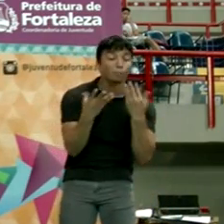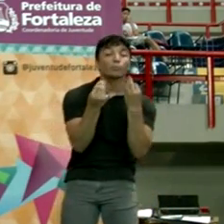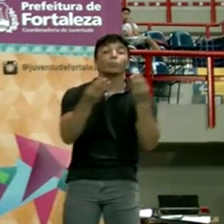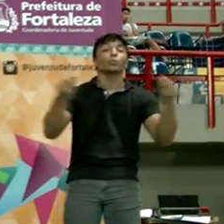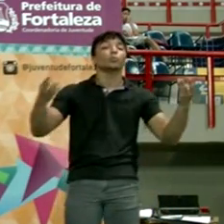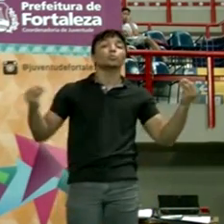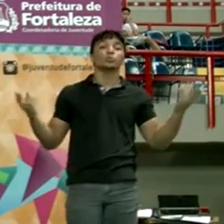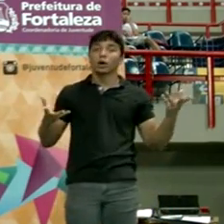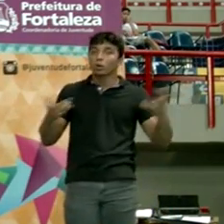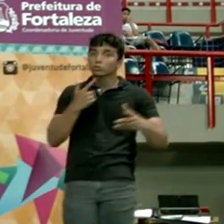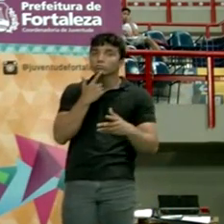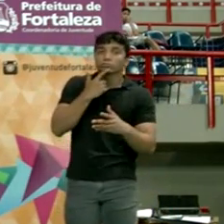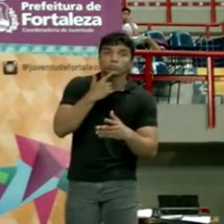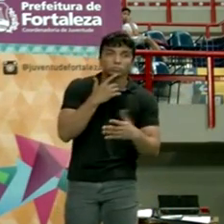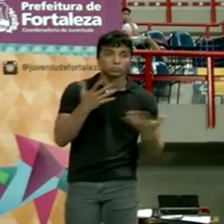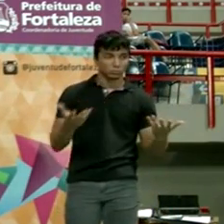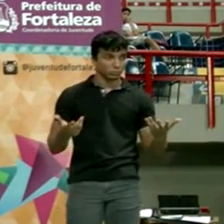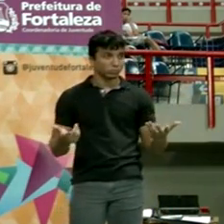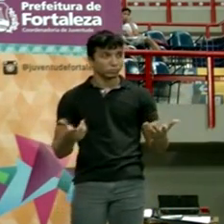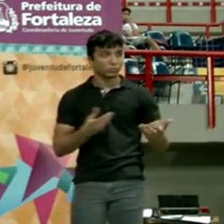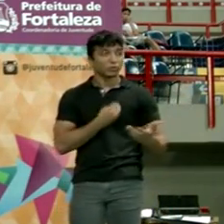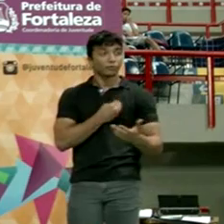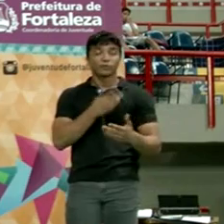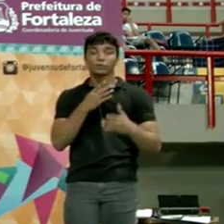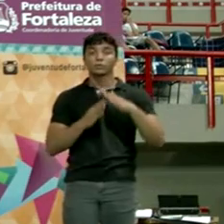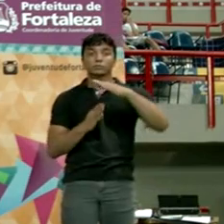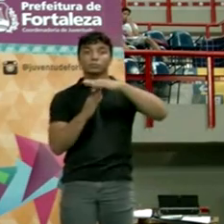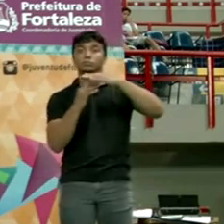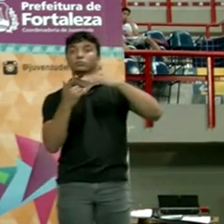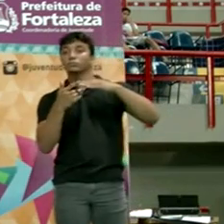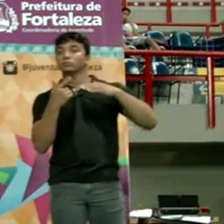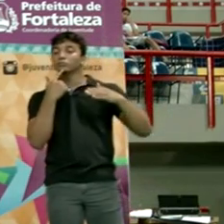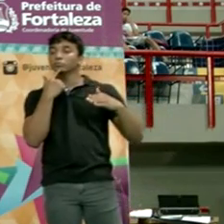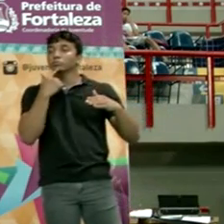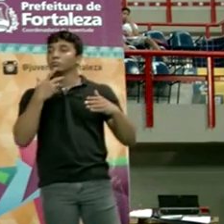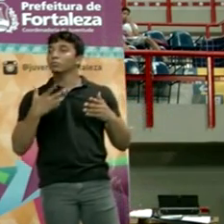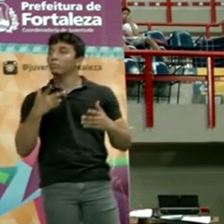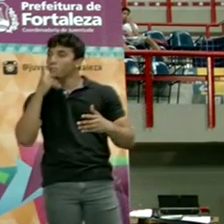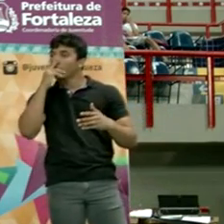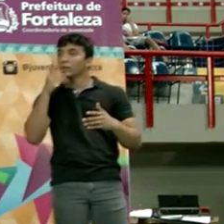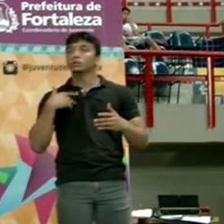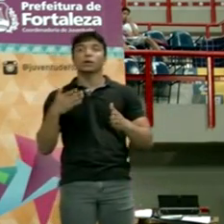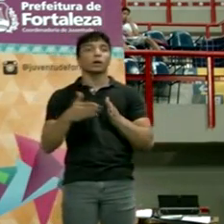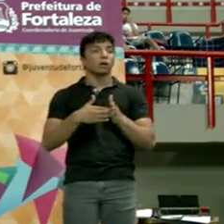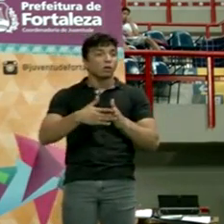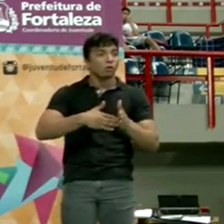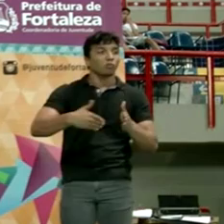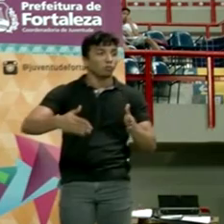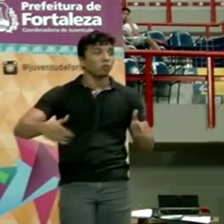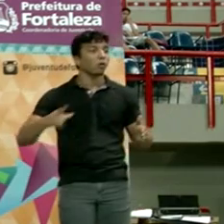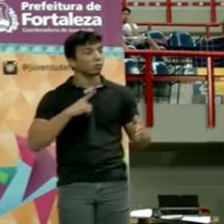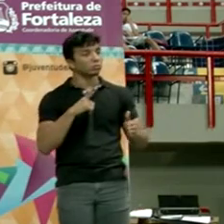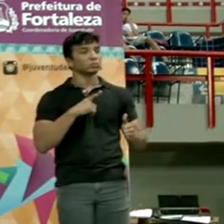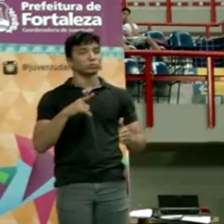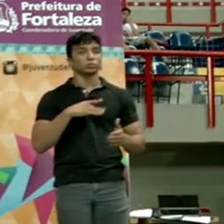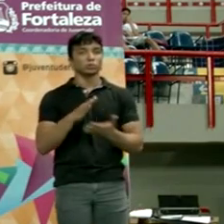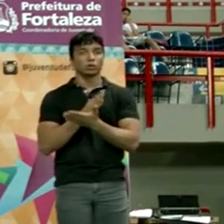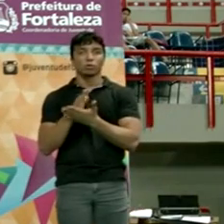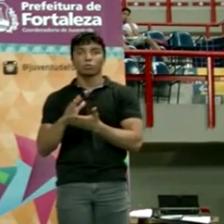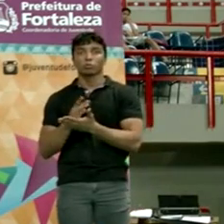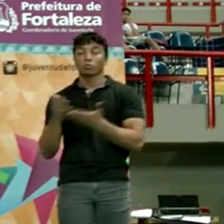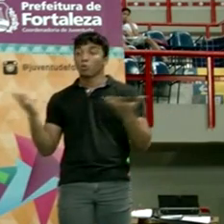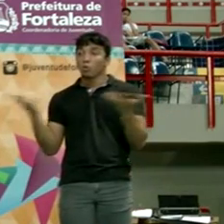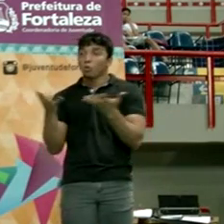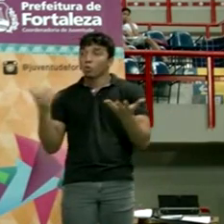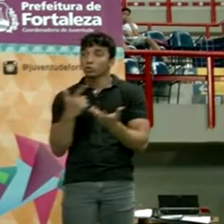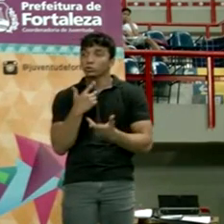A expectativa de vida era pequena, tá certo? Se morria de fome, de desnutrição.